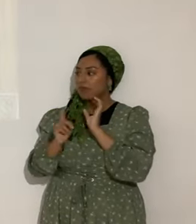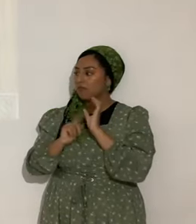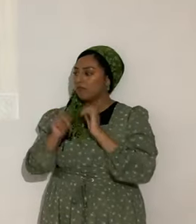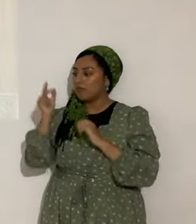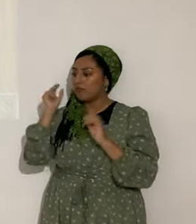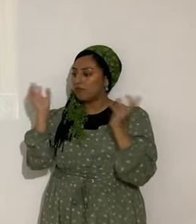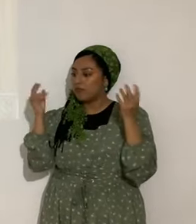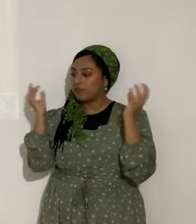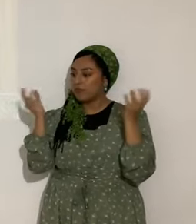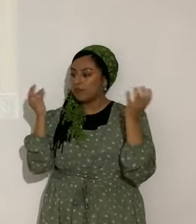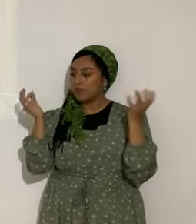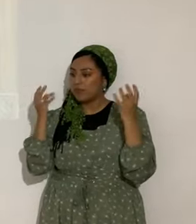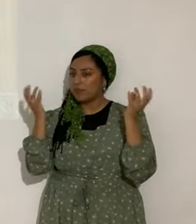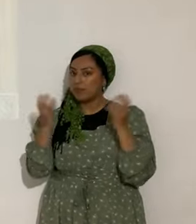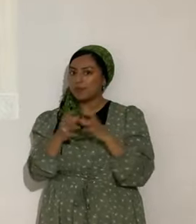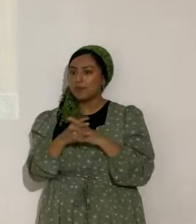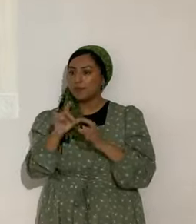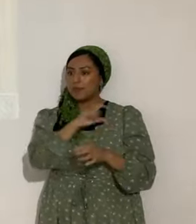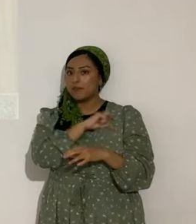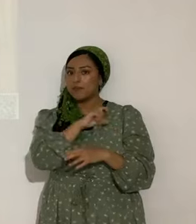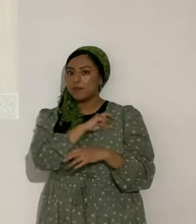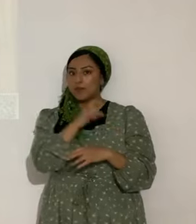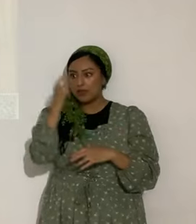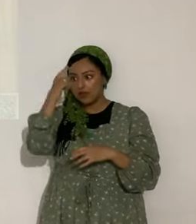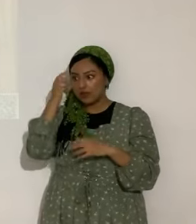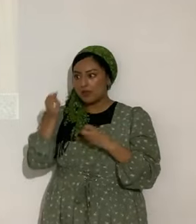Toma. Parece ser que se está quemando el infierno.